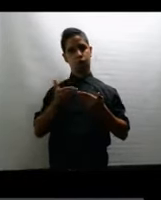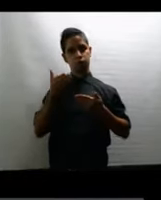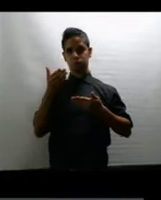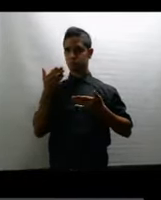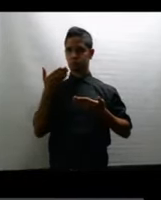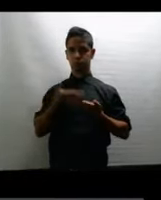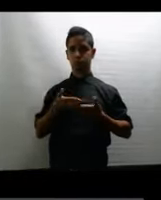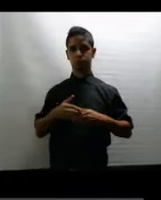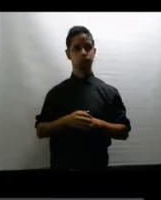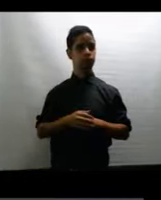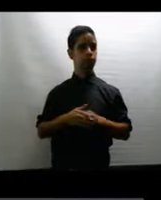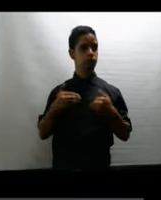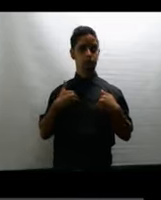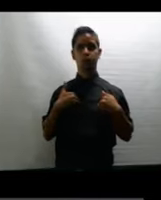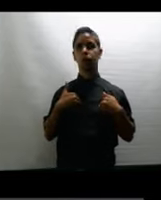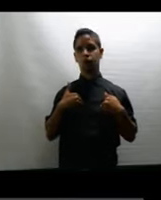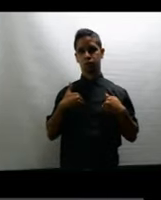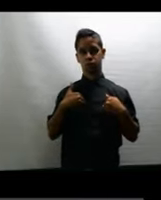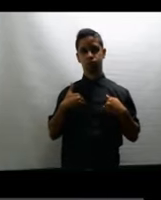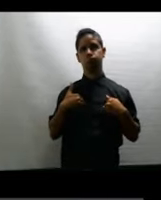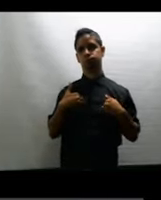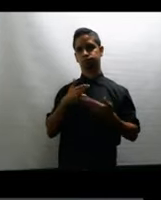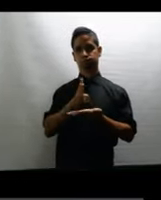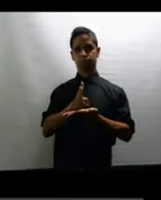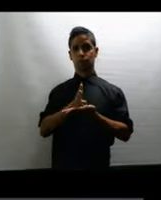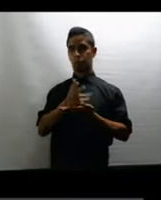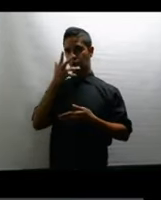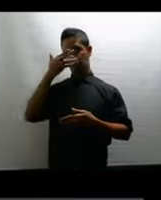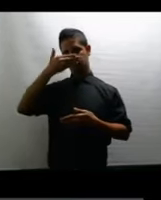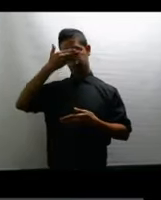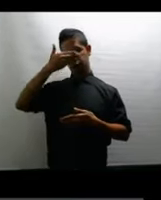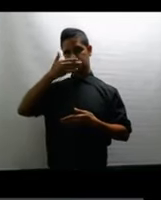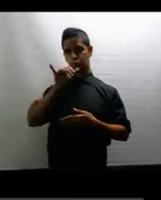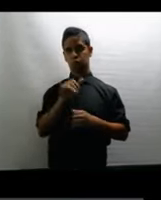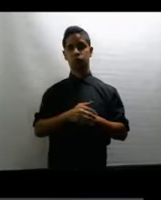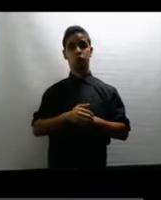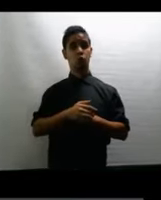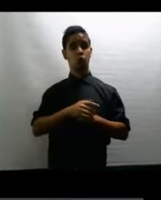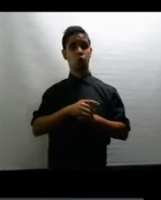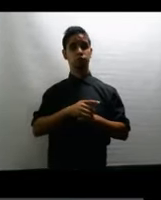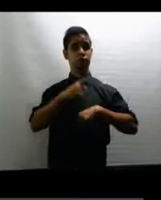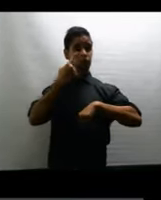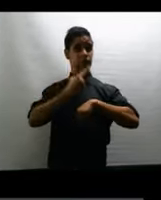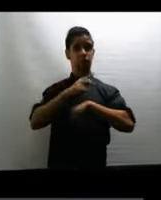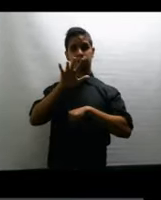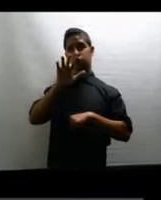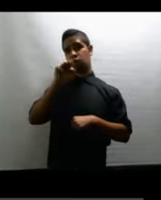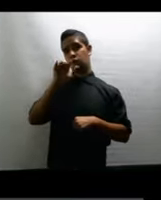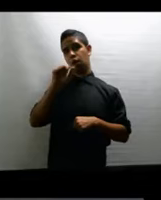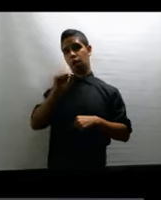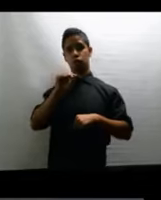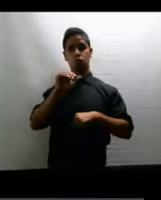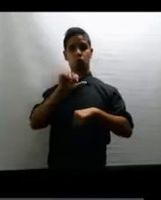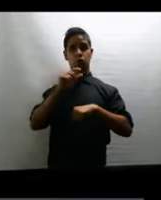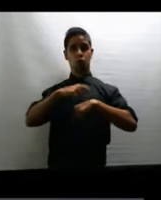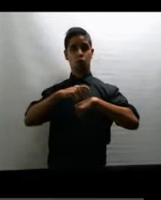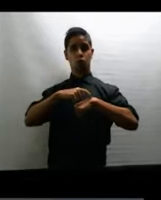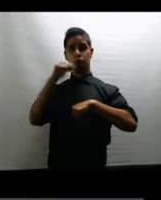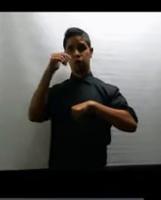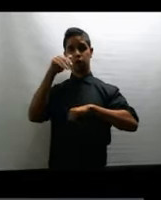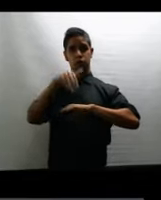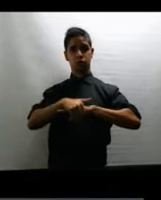llegar. Así que y tiene estacionamiento al frente. Exacto. Ese es el 5 de mayo, viernes 5 de mayo, 10 de la noche, pero no se vaya a las